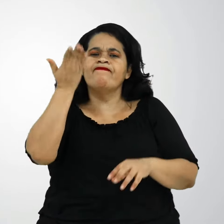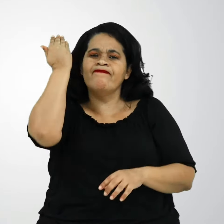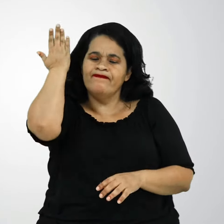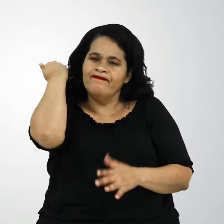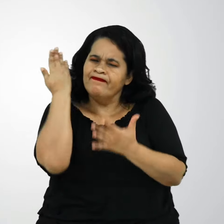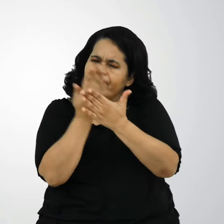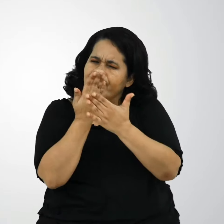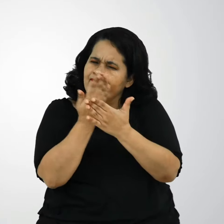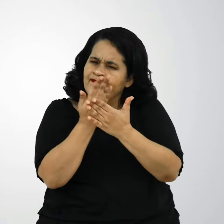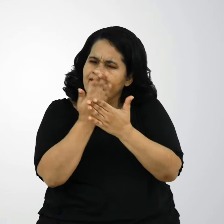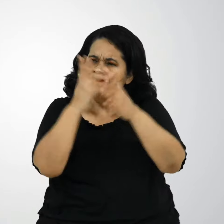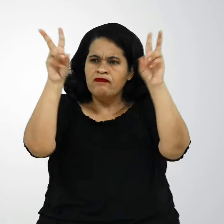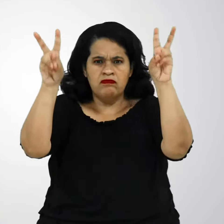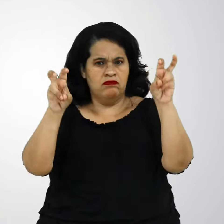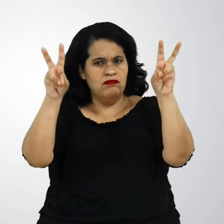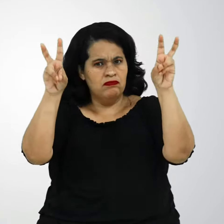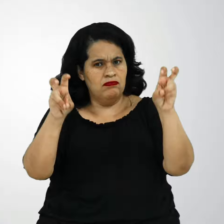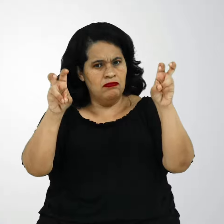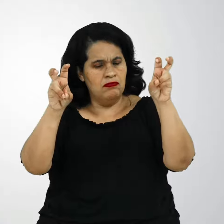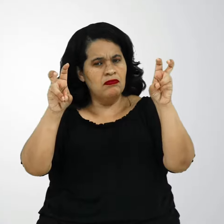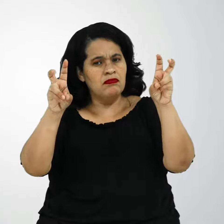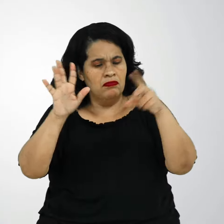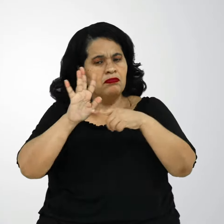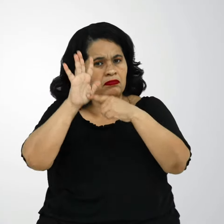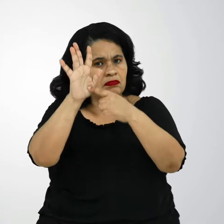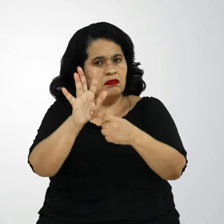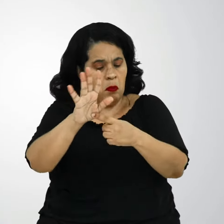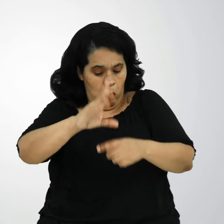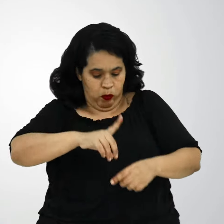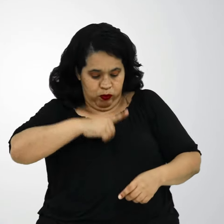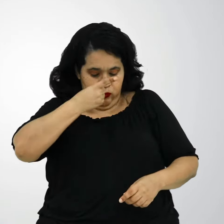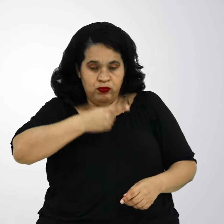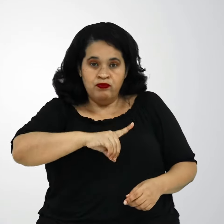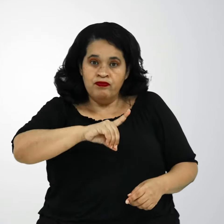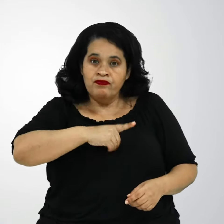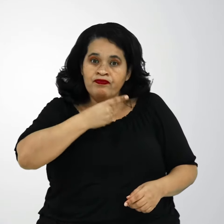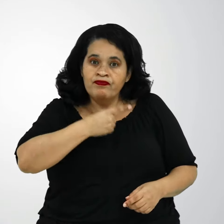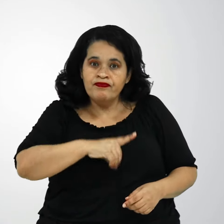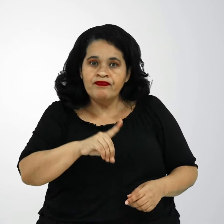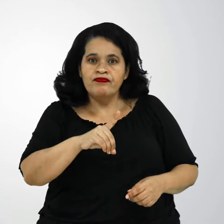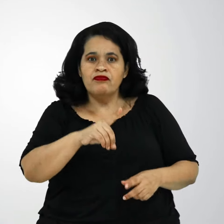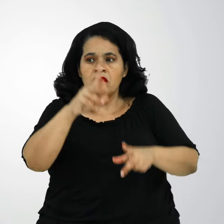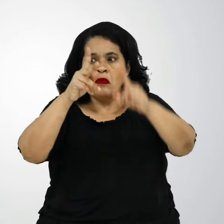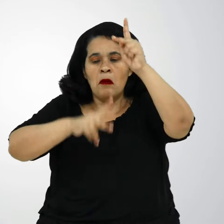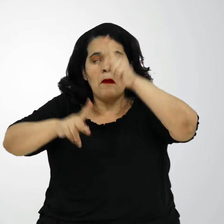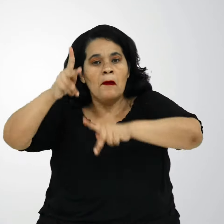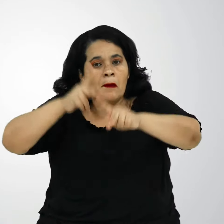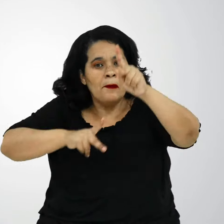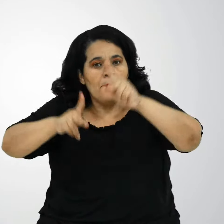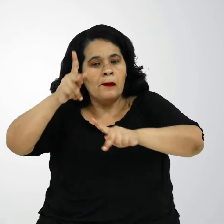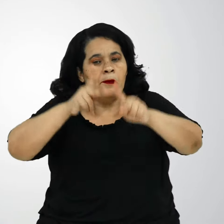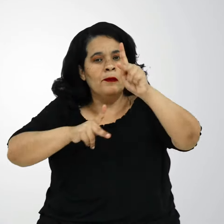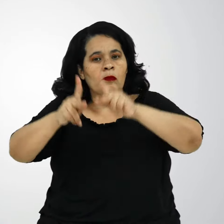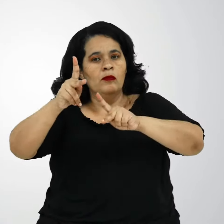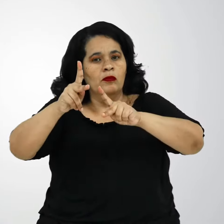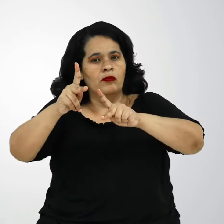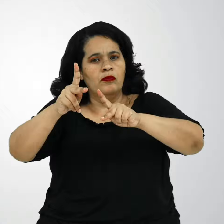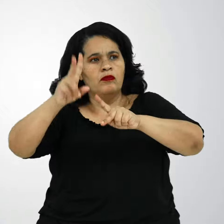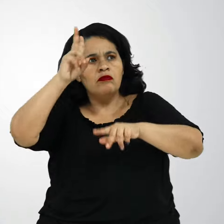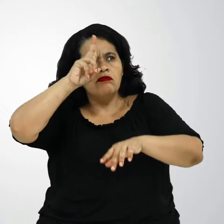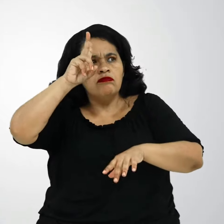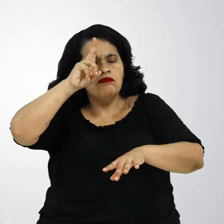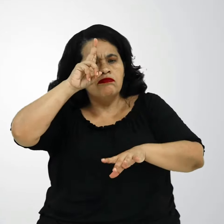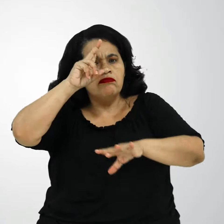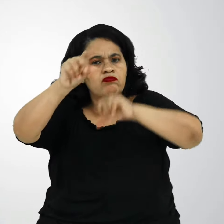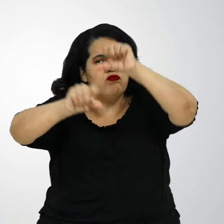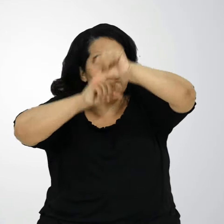tema. E a expectativa de Daniel ali, a expectativa do povo é que, restaurando Jerusalém, eles teriam